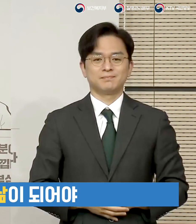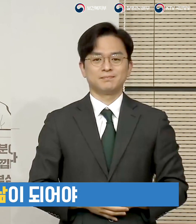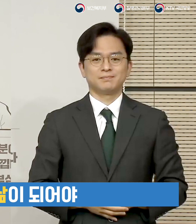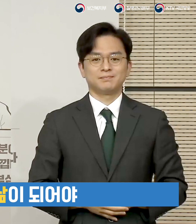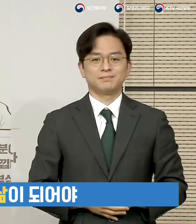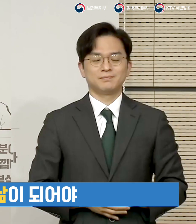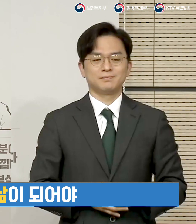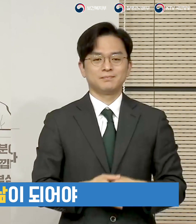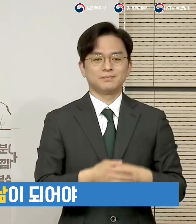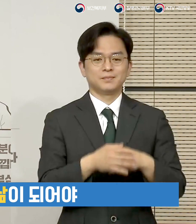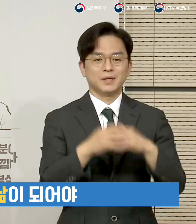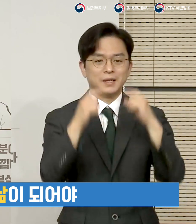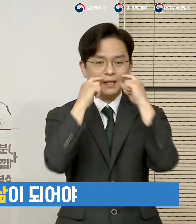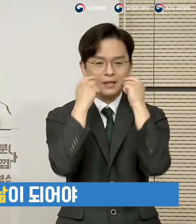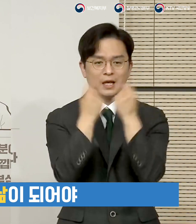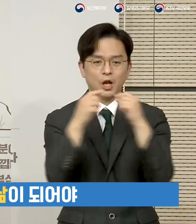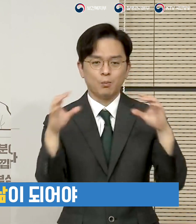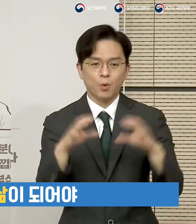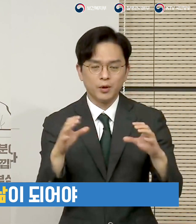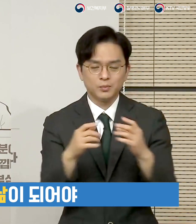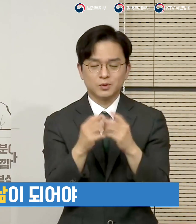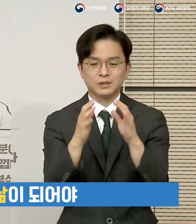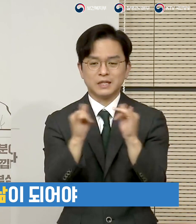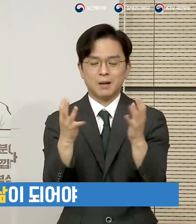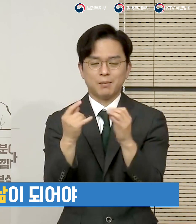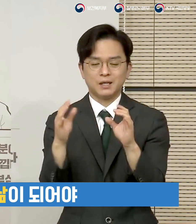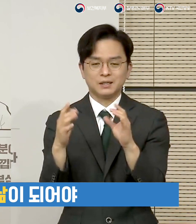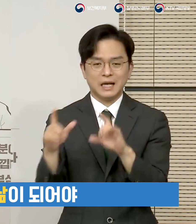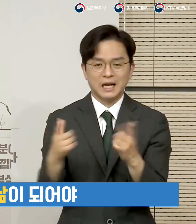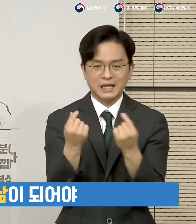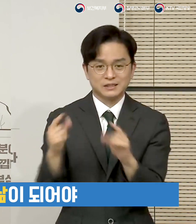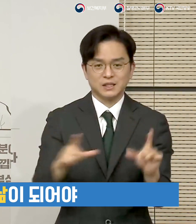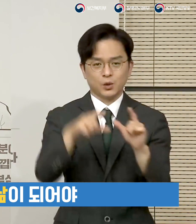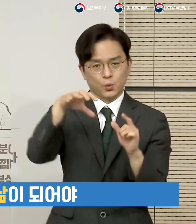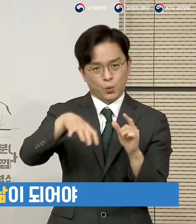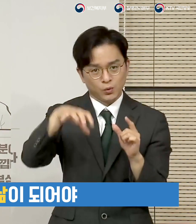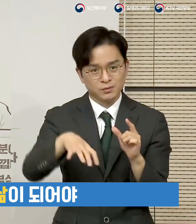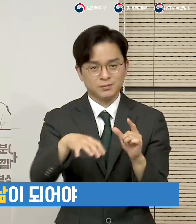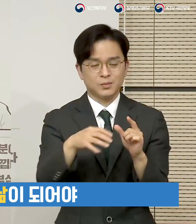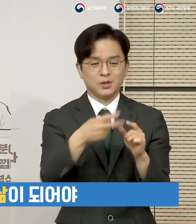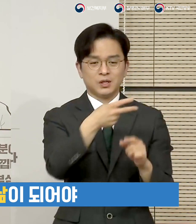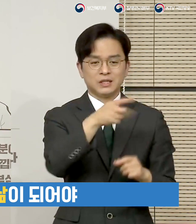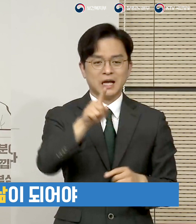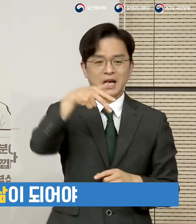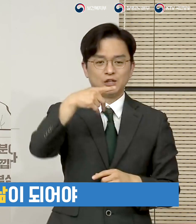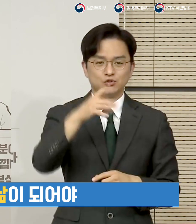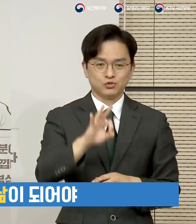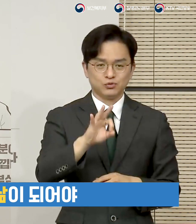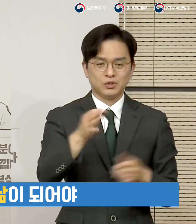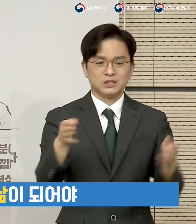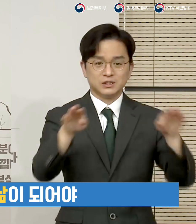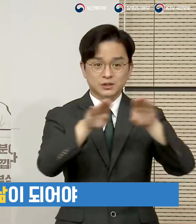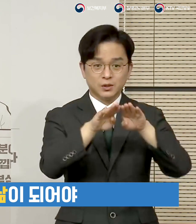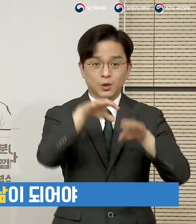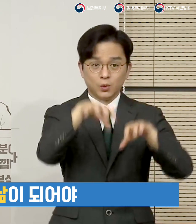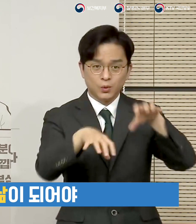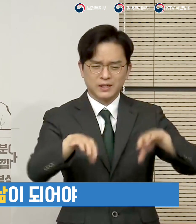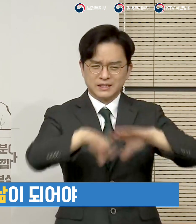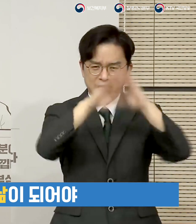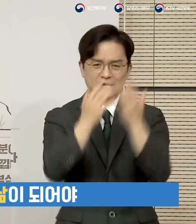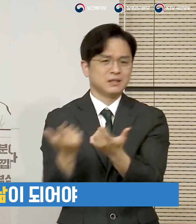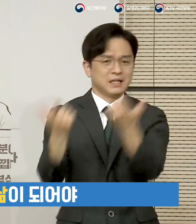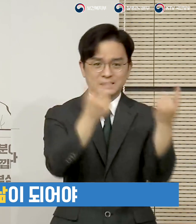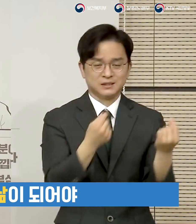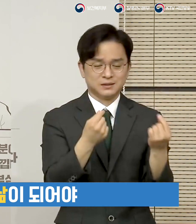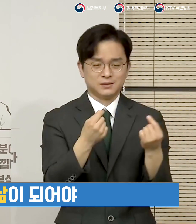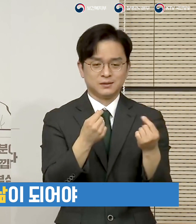다중이용시설과 소모임, 어떤 생활 공간에서도 기본적인 방역 수칙을 지키기 위해 노력해 주시기 바랍니다.